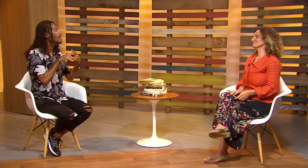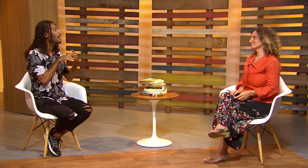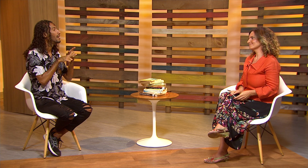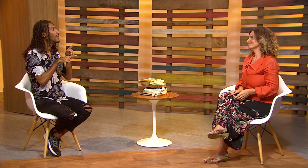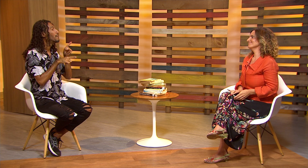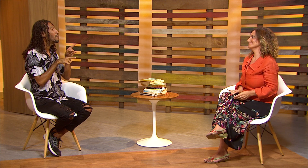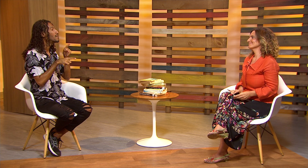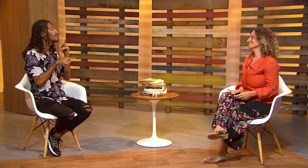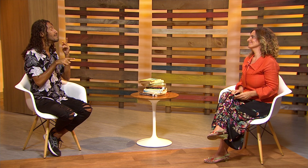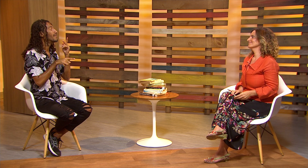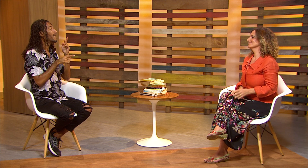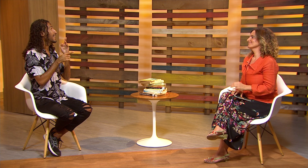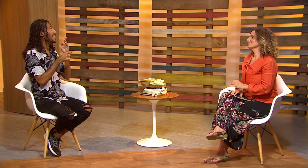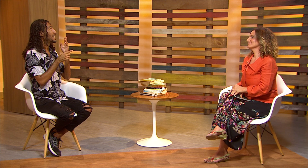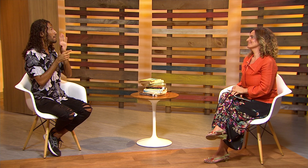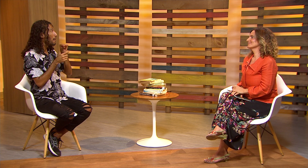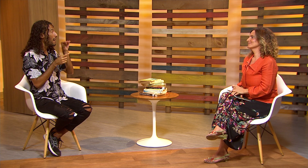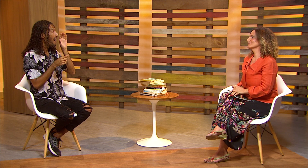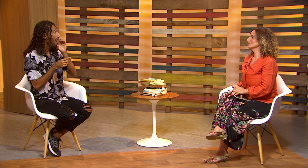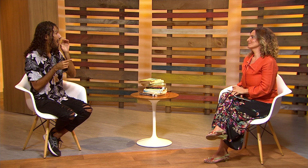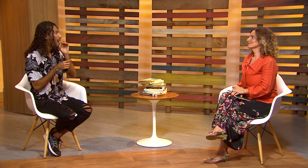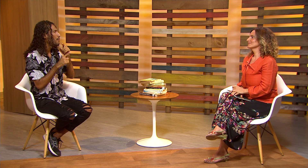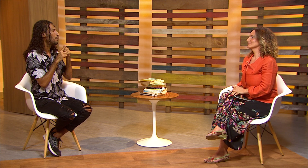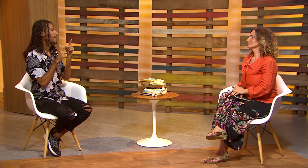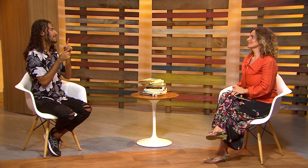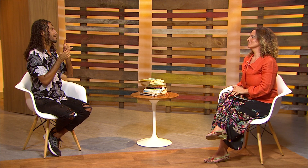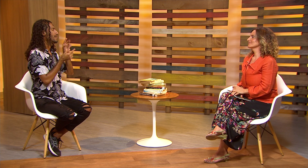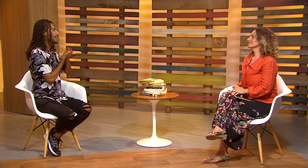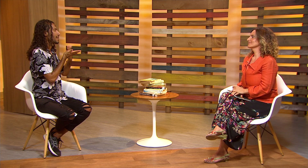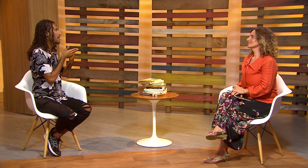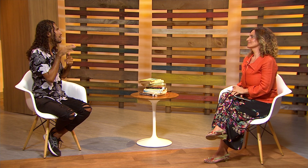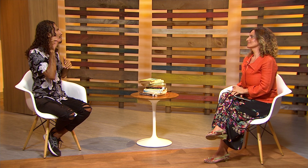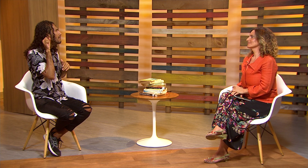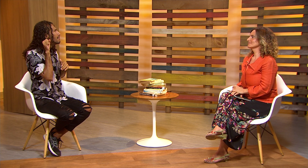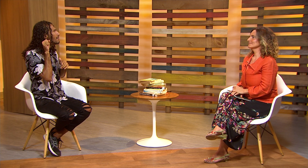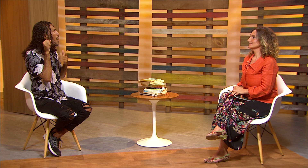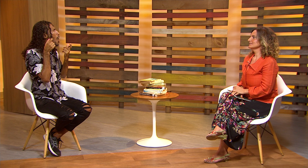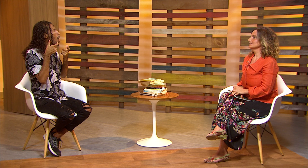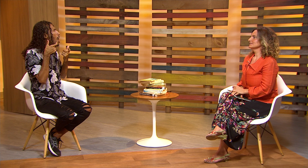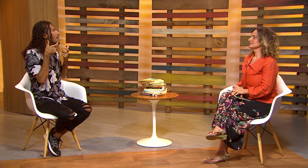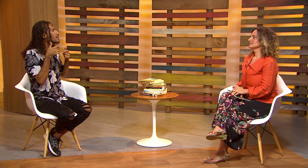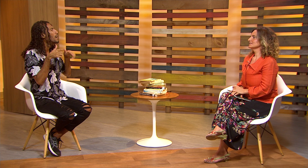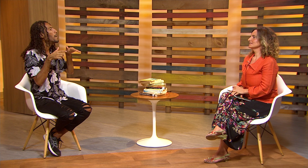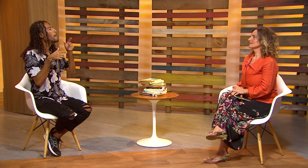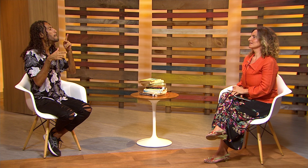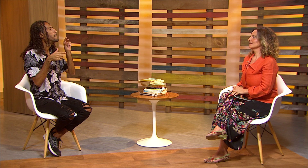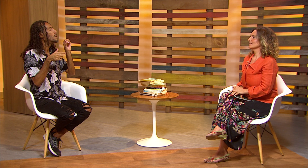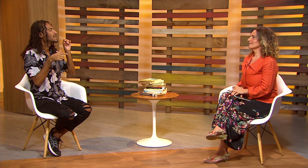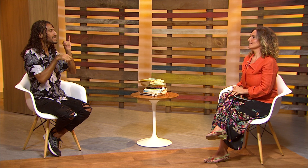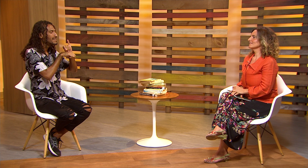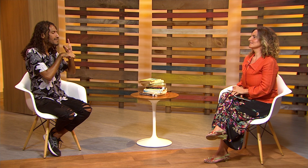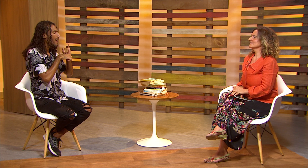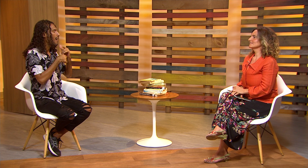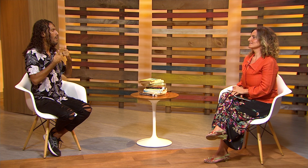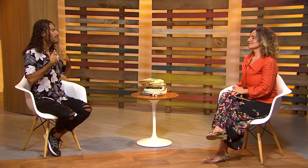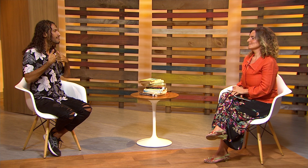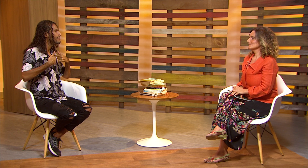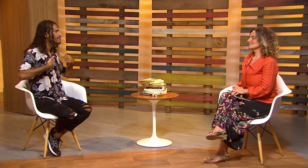sincronia, exatamente. O ritmo, a fala, o processo, né, simultâneo. O professor fala algo, o intérprete precisa ouvir